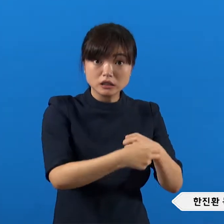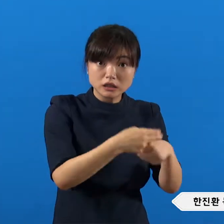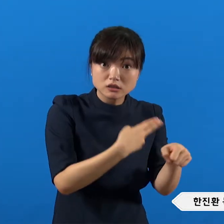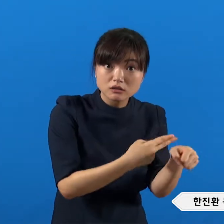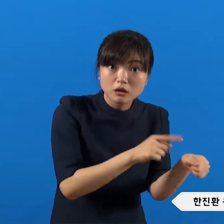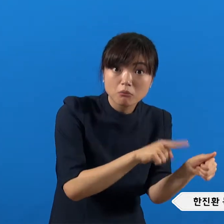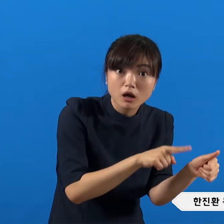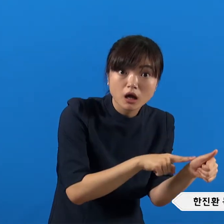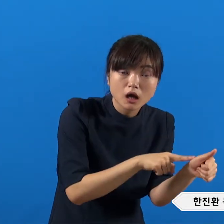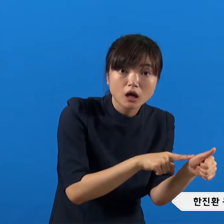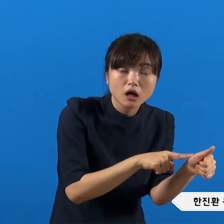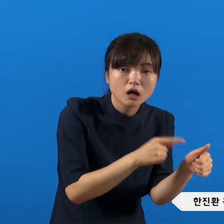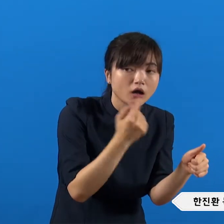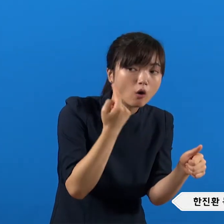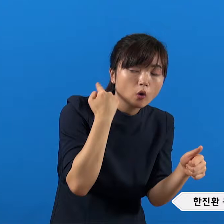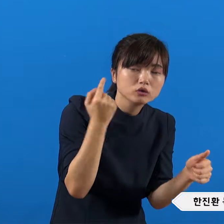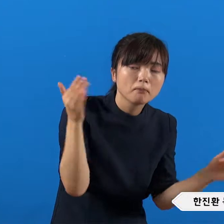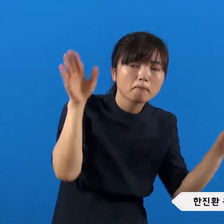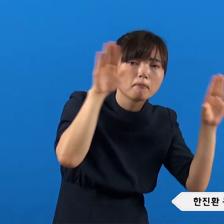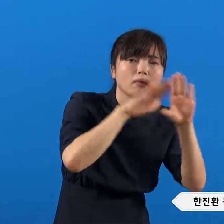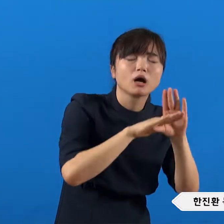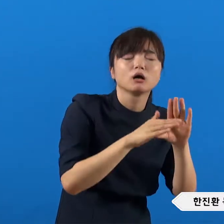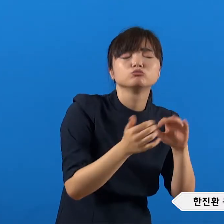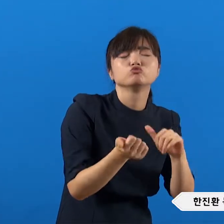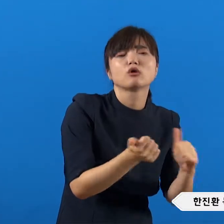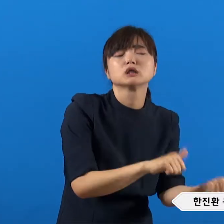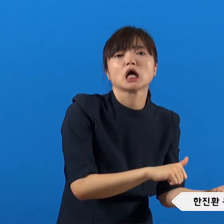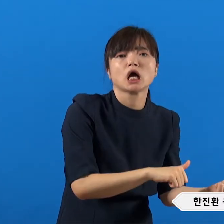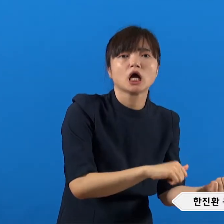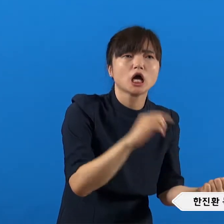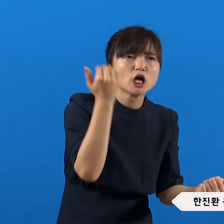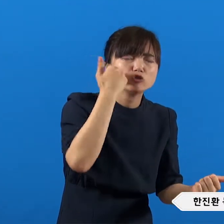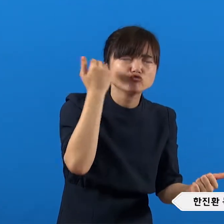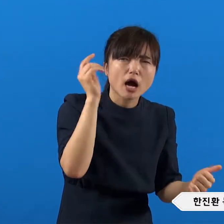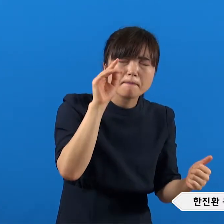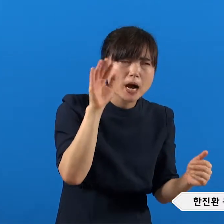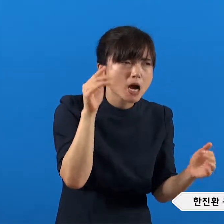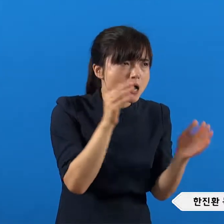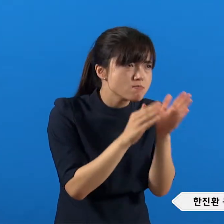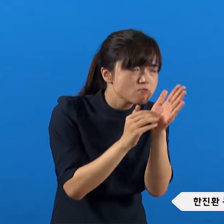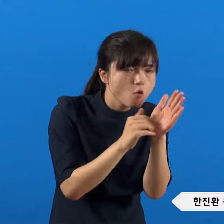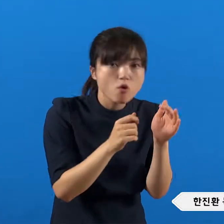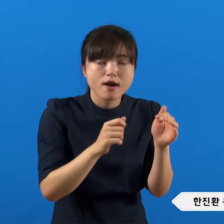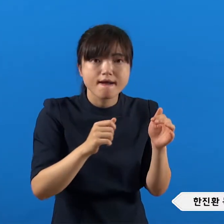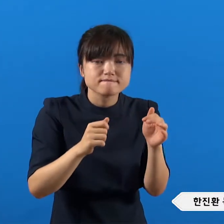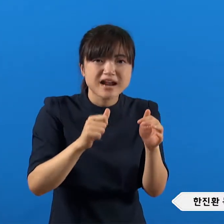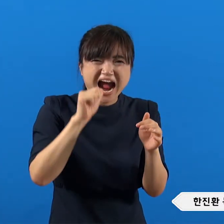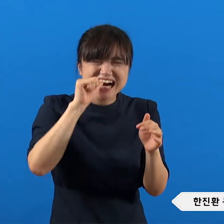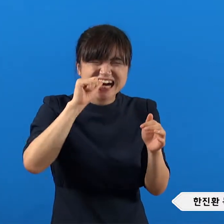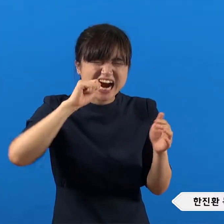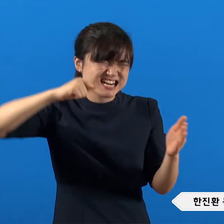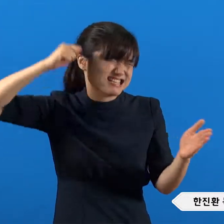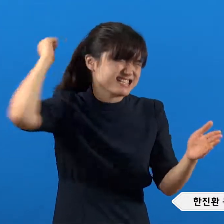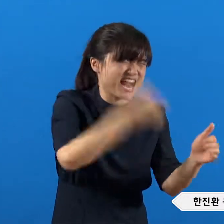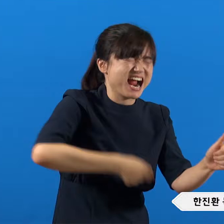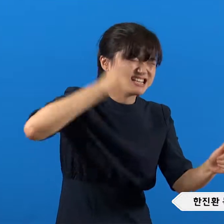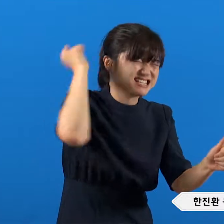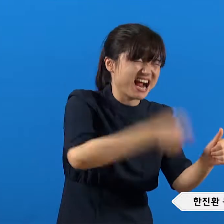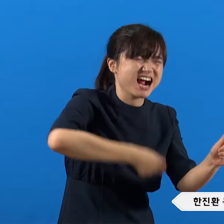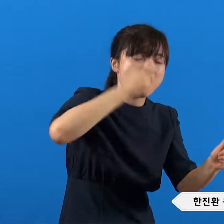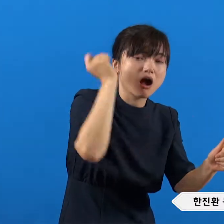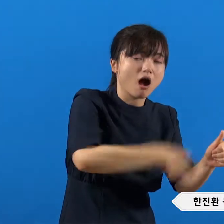코른펠드 의사가 간밤에 죽었다는 것입니다. 누군가가 미장공의 망치로 그의 머리를